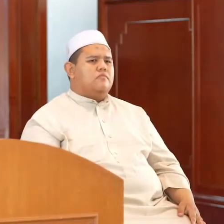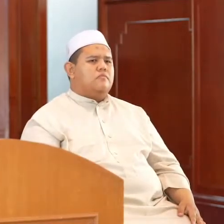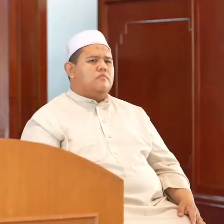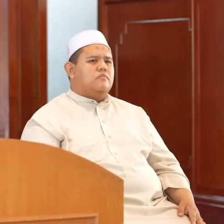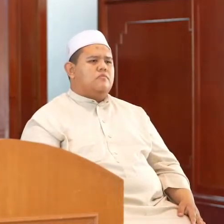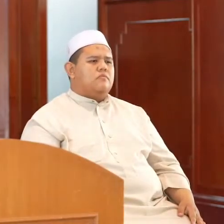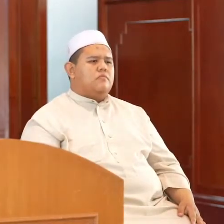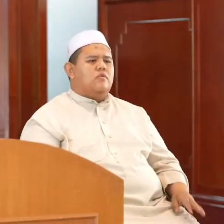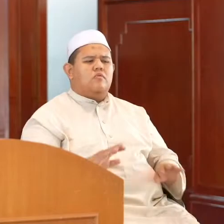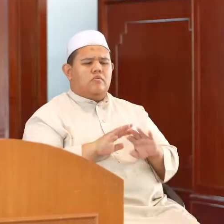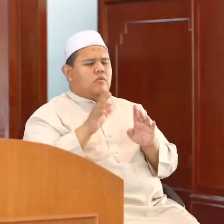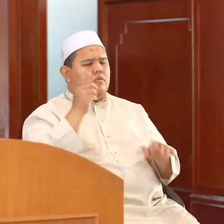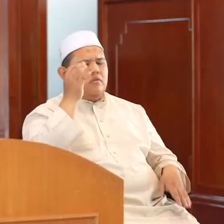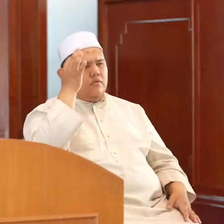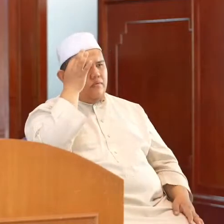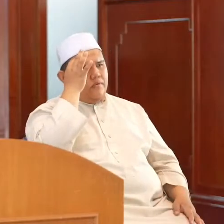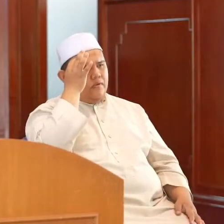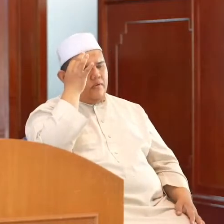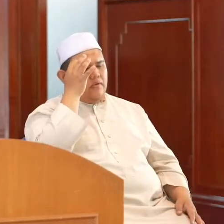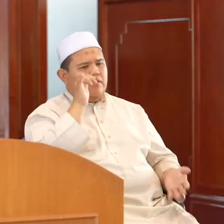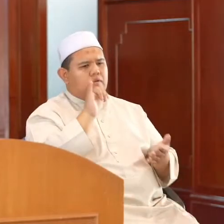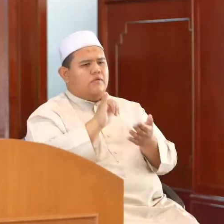Kita kira tuan-tuan,